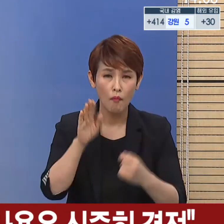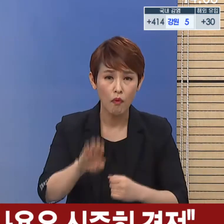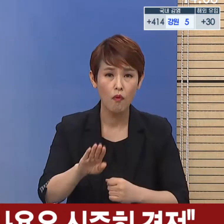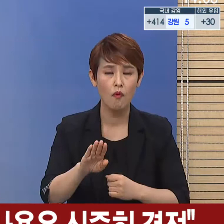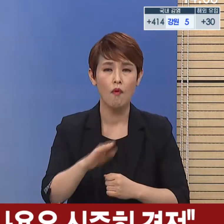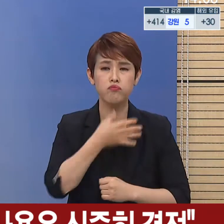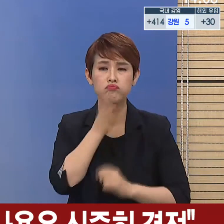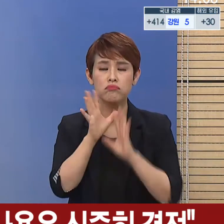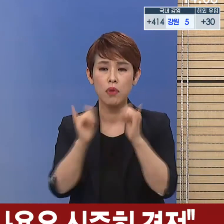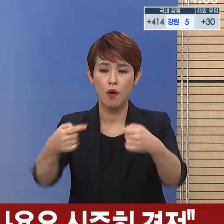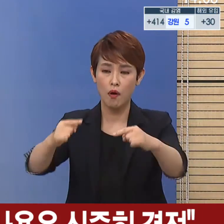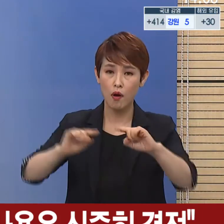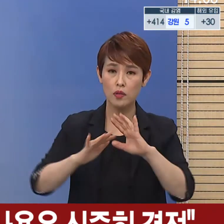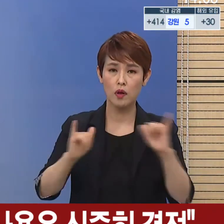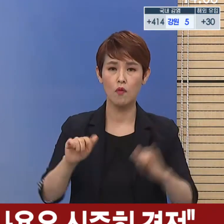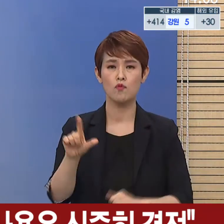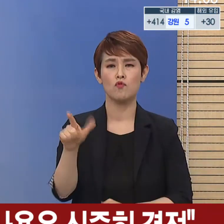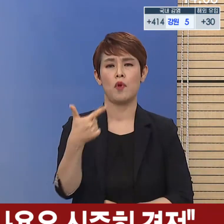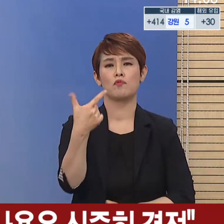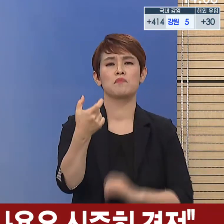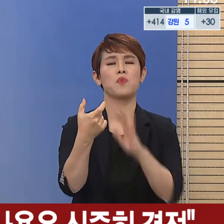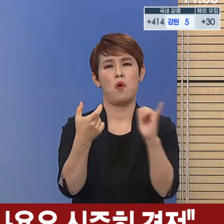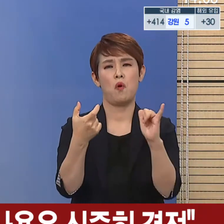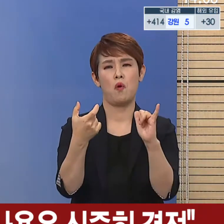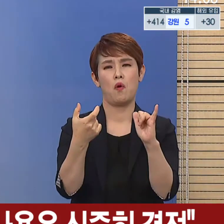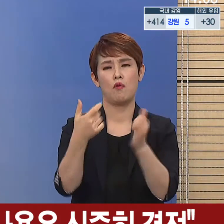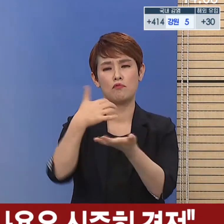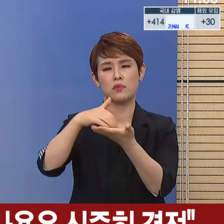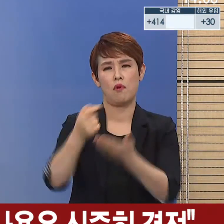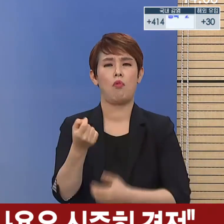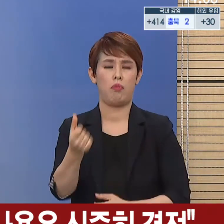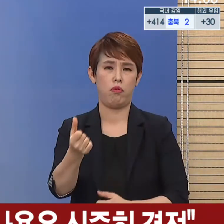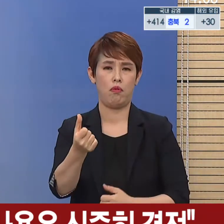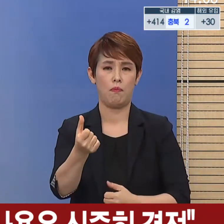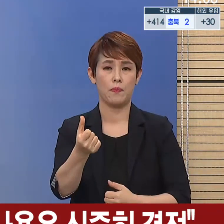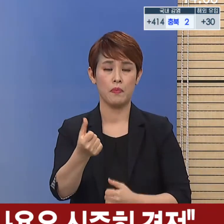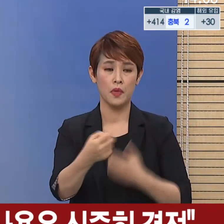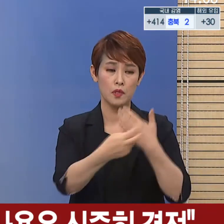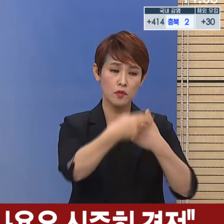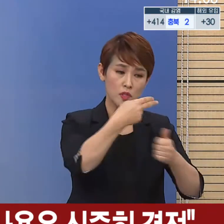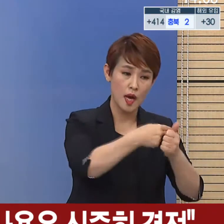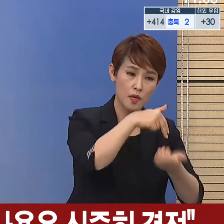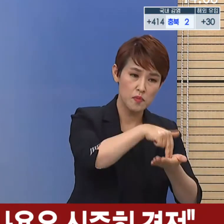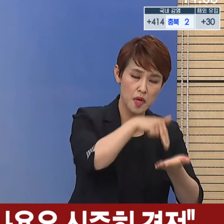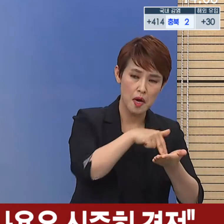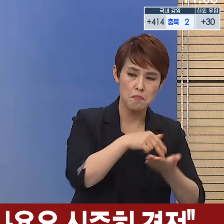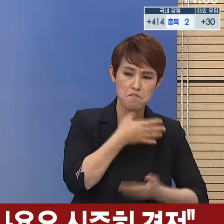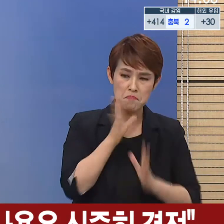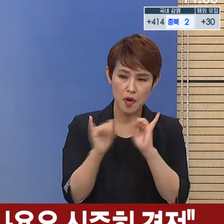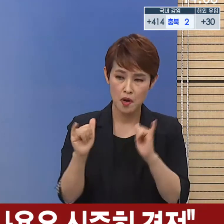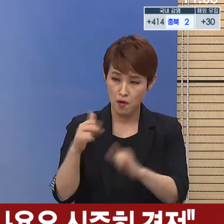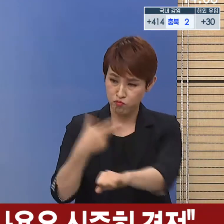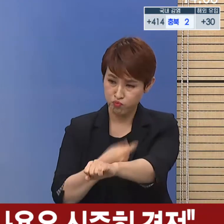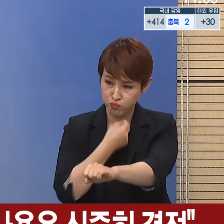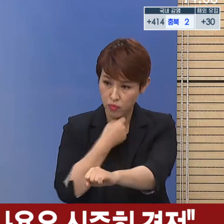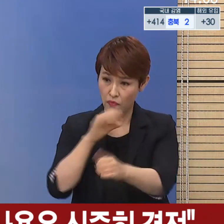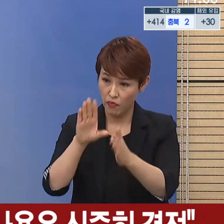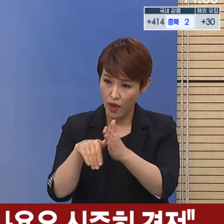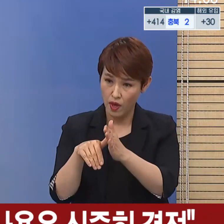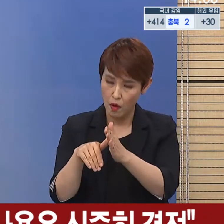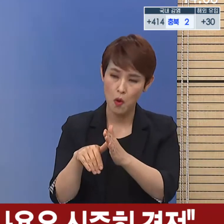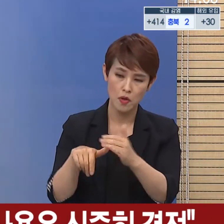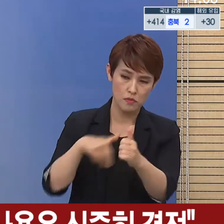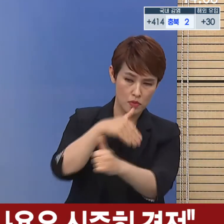임상 참여자가 660여 명으로 제한적이어서 의사가 고령자 백신 접종 시에